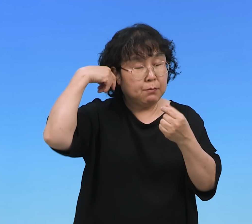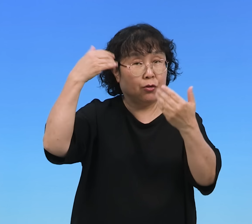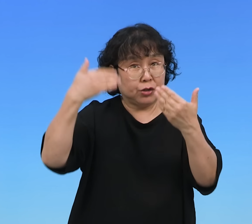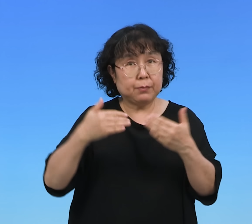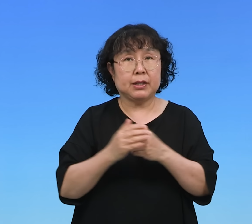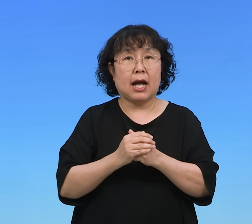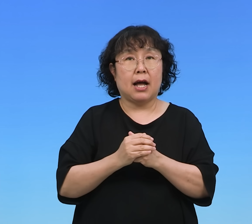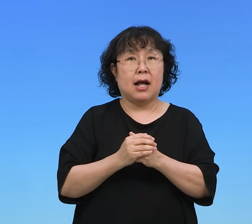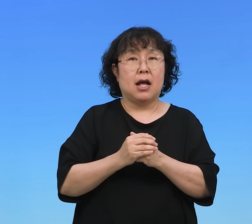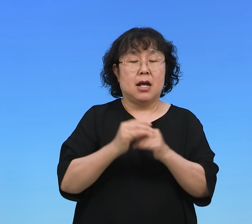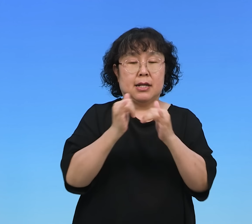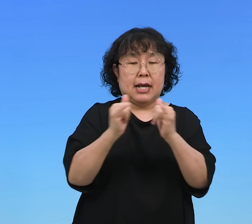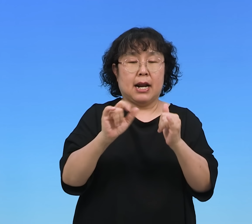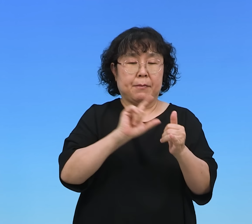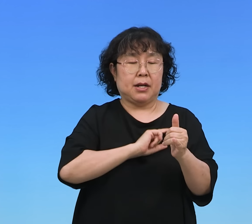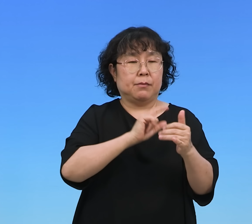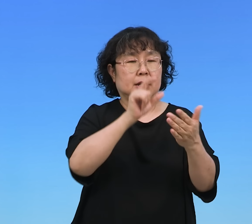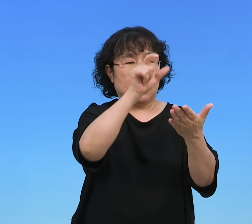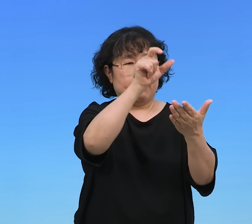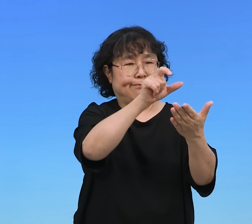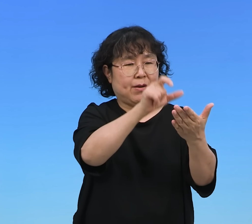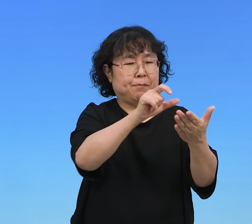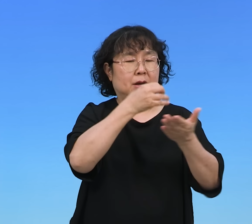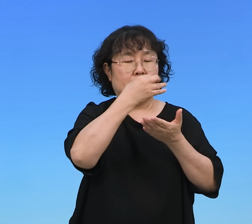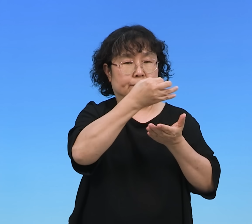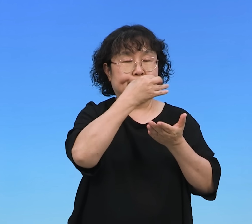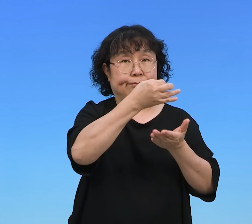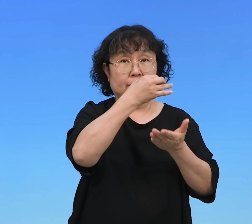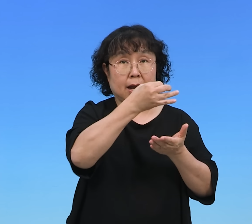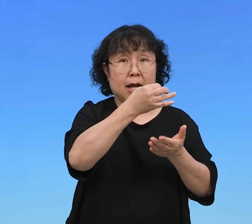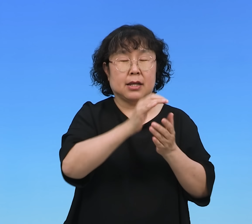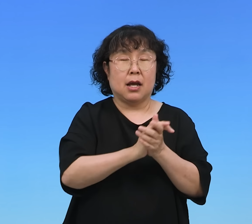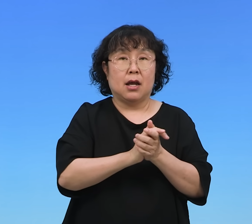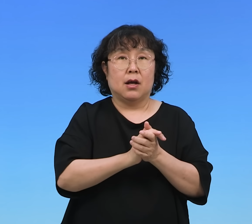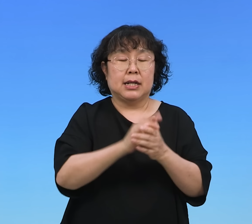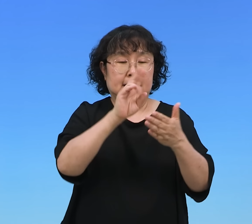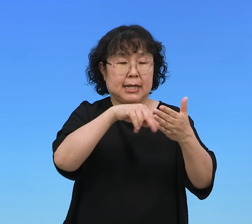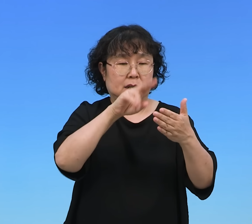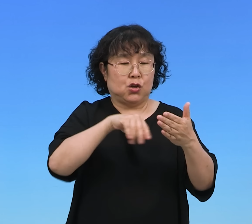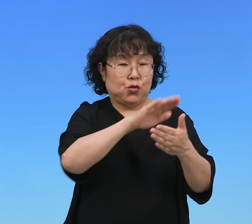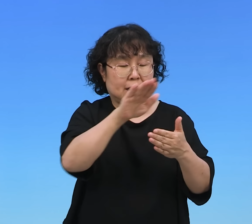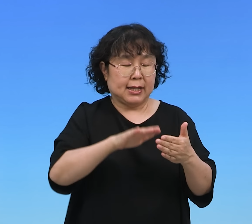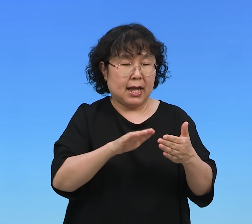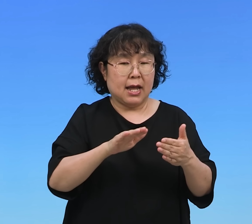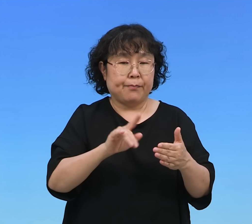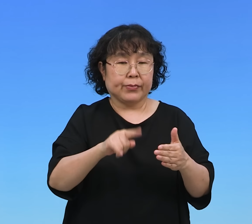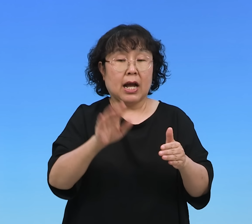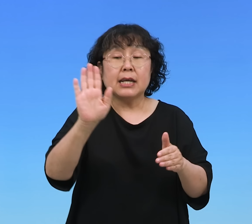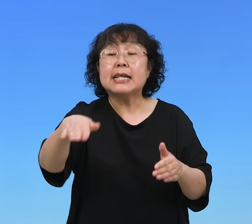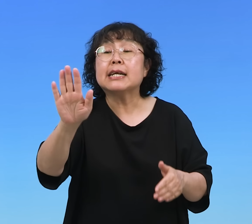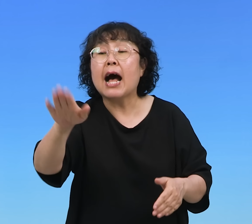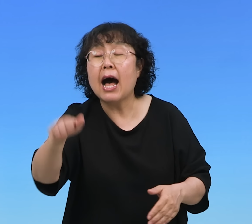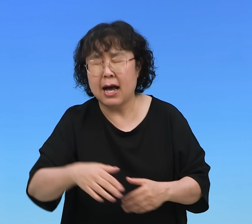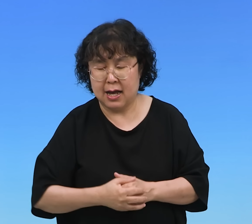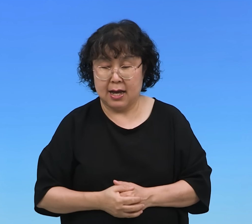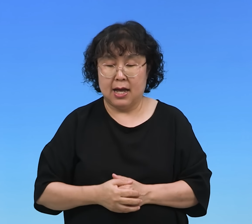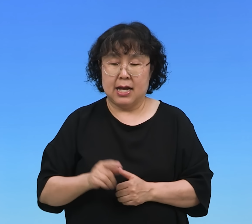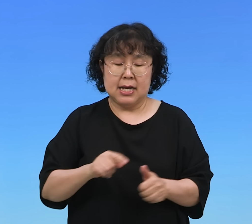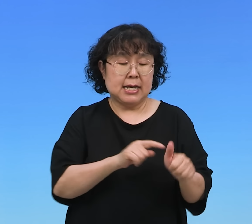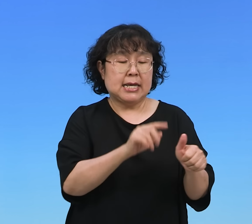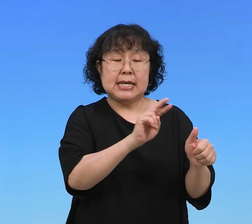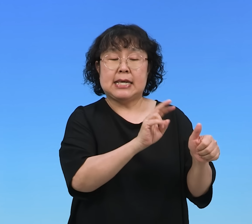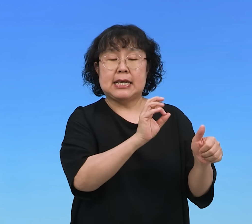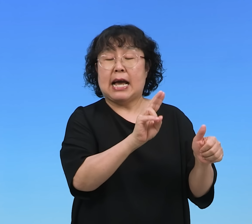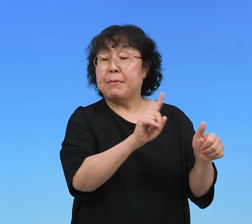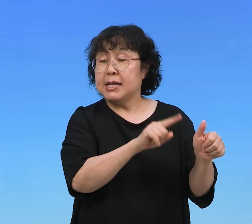줍니다. 명단을 쫙 부르시다가 읽는 우리들에게 말이에요. 얘들아, 야벳은